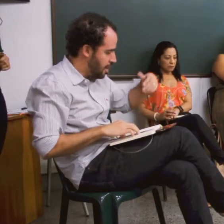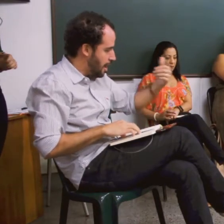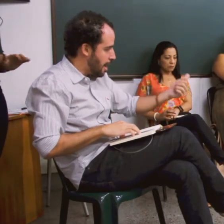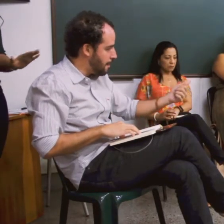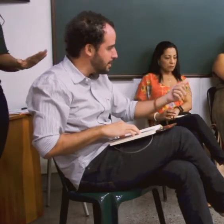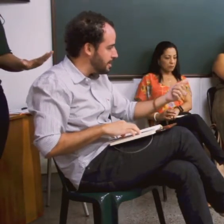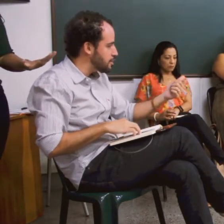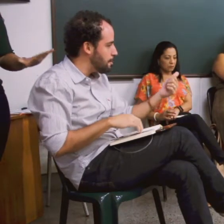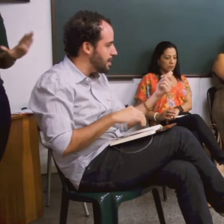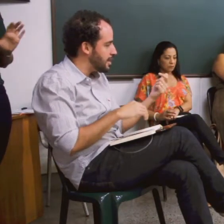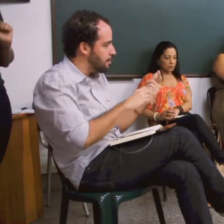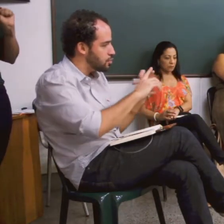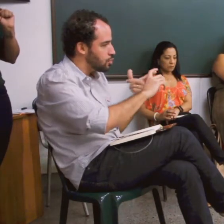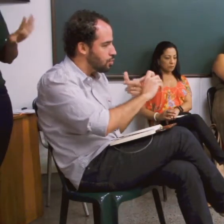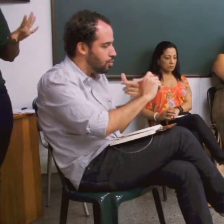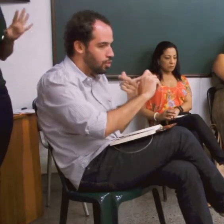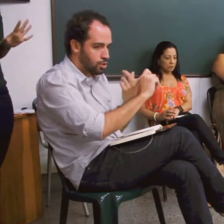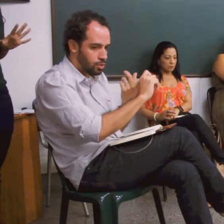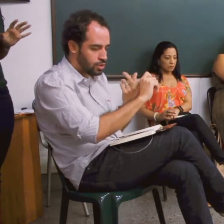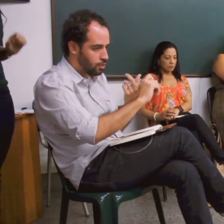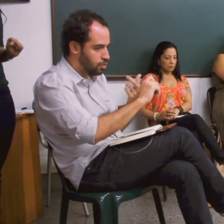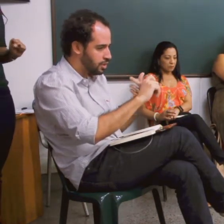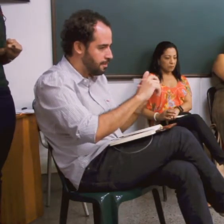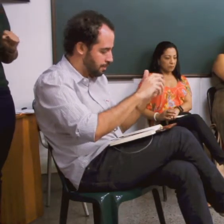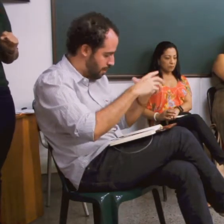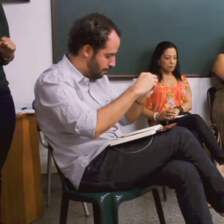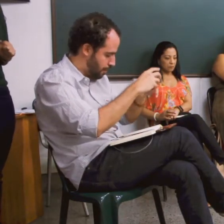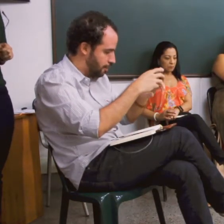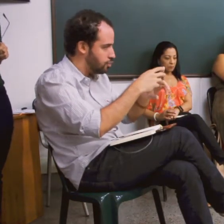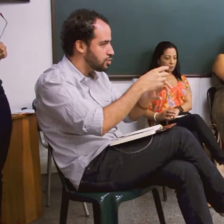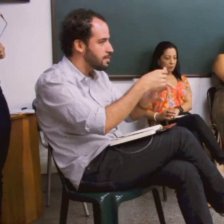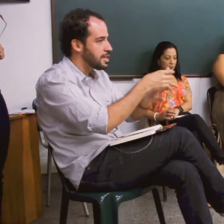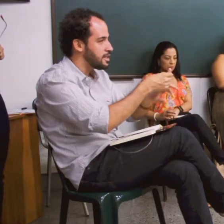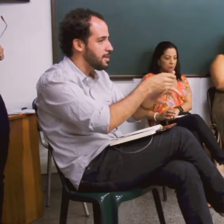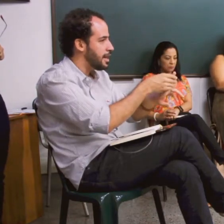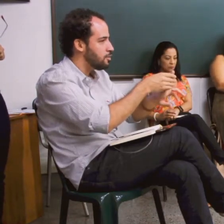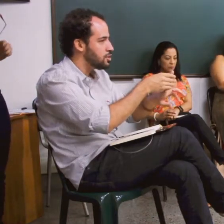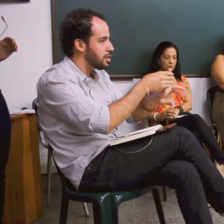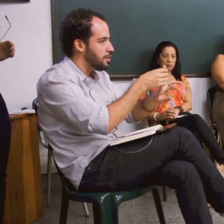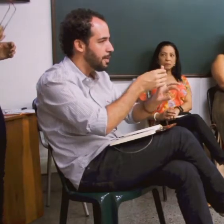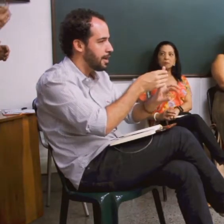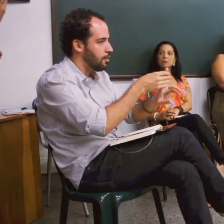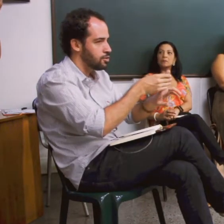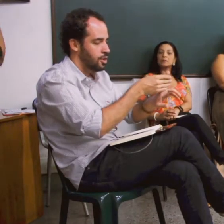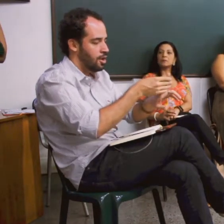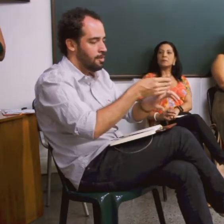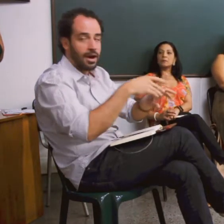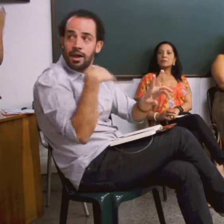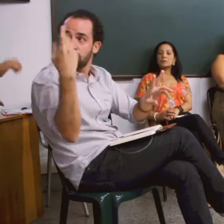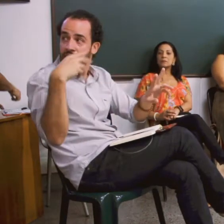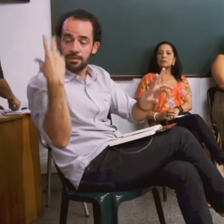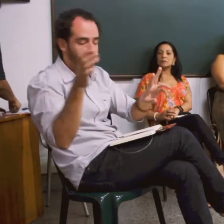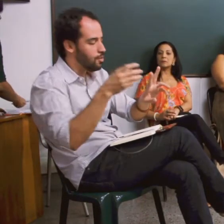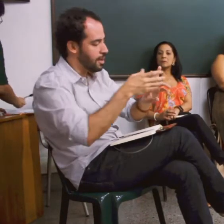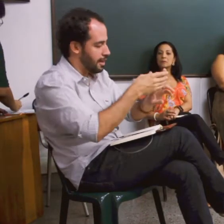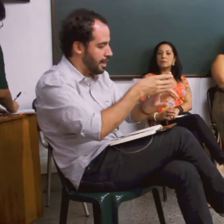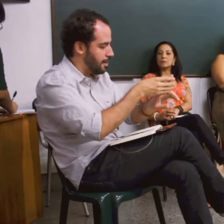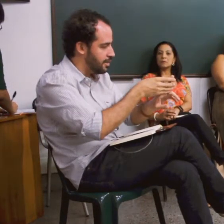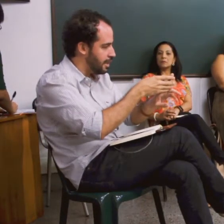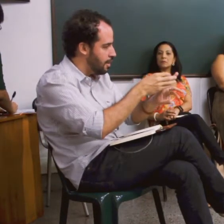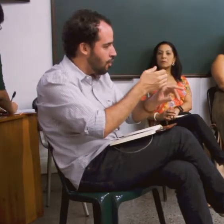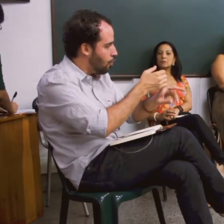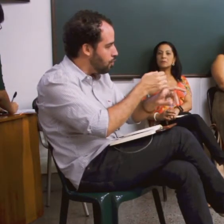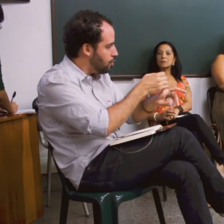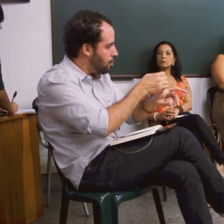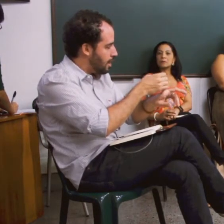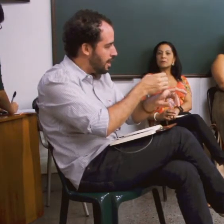procesos. A partir de eso planteamos un segundo tema. Voy a poner los 2 temas así de manera enunciativa para que los tengamos como en la